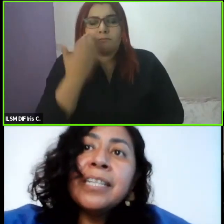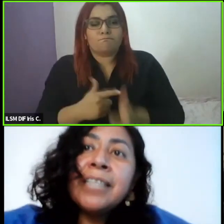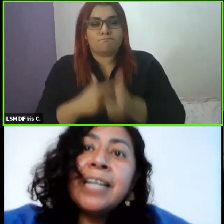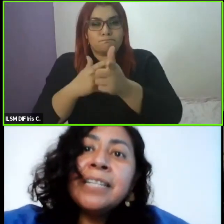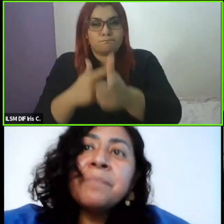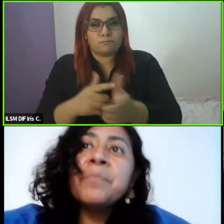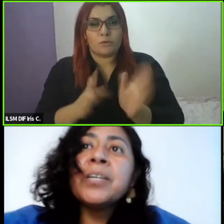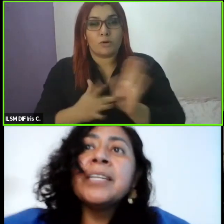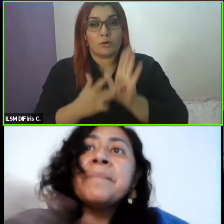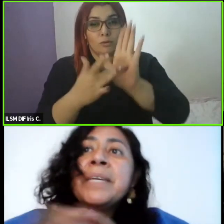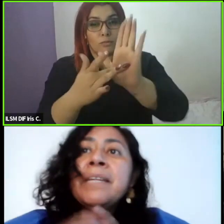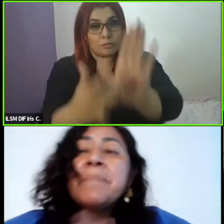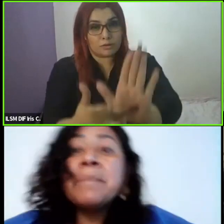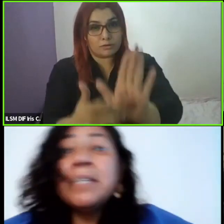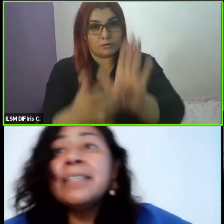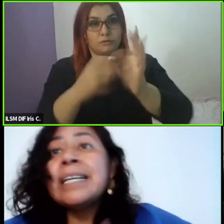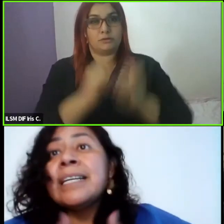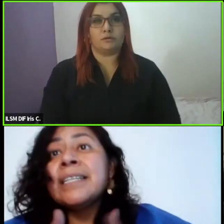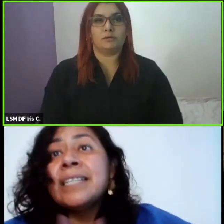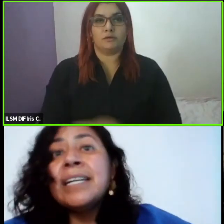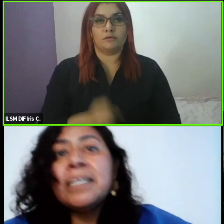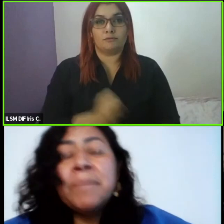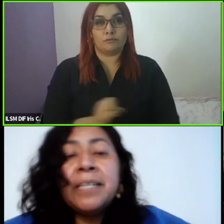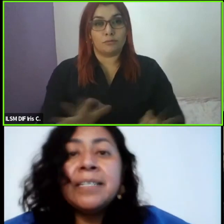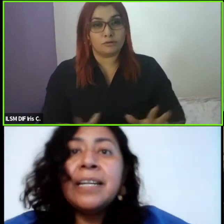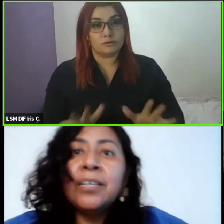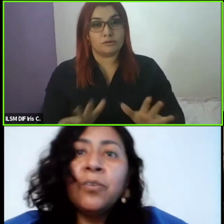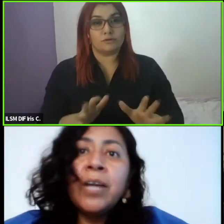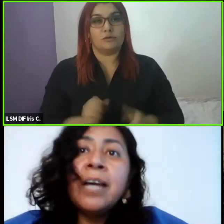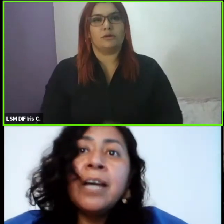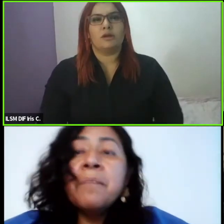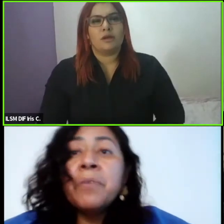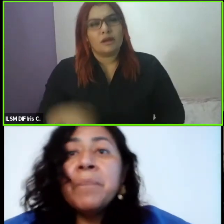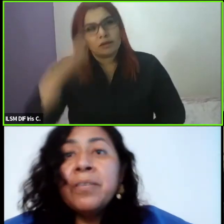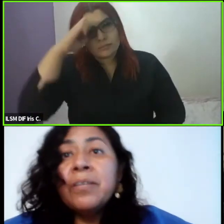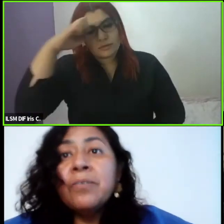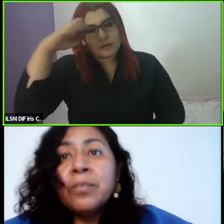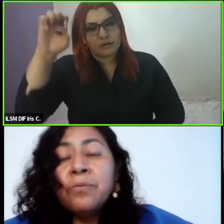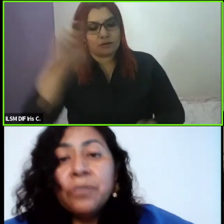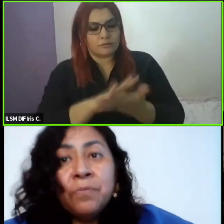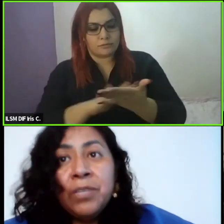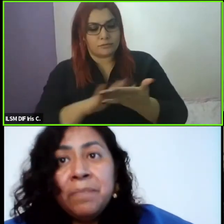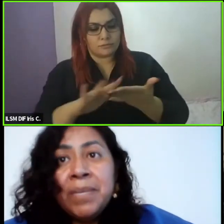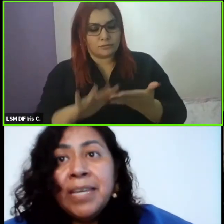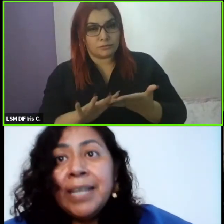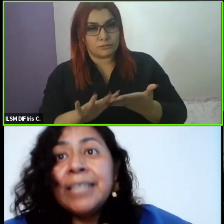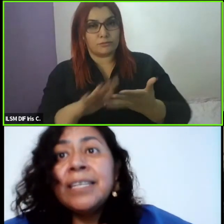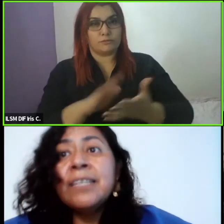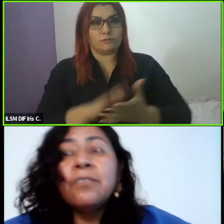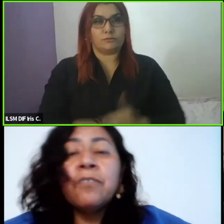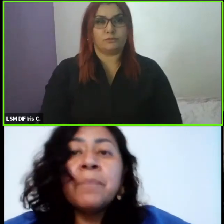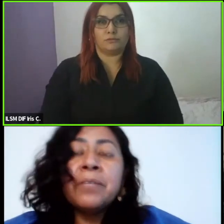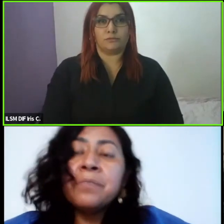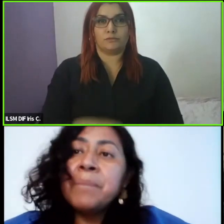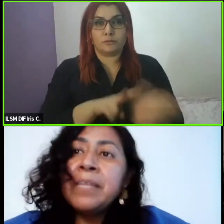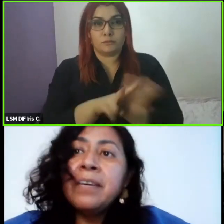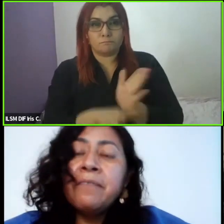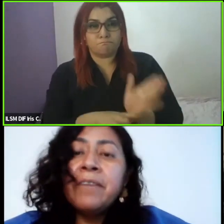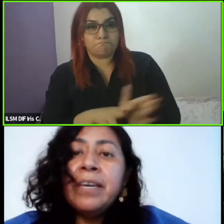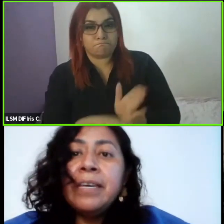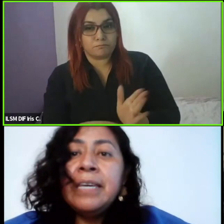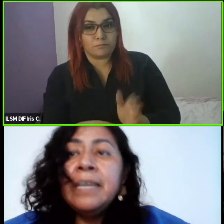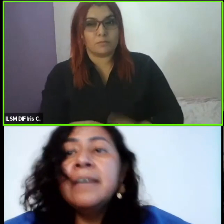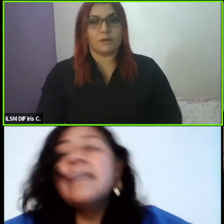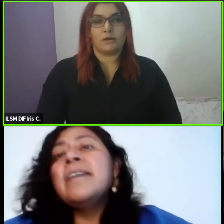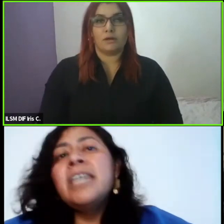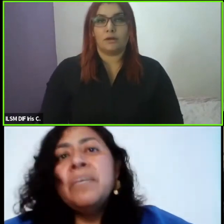publicaciones digitales porque también le permiten enriquecer la experiencia lectora por medio de los recursos multimedia que tienen los formatos